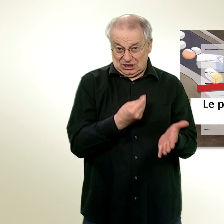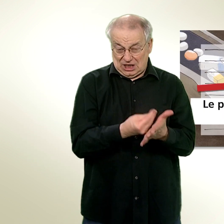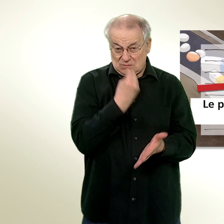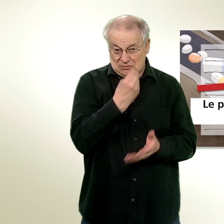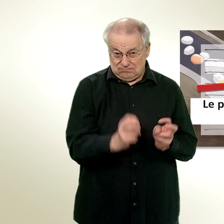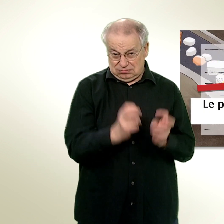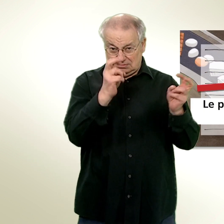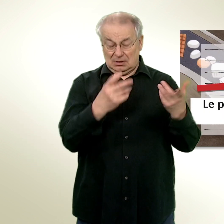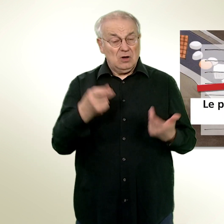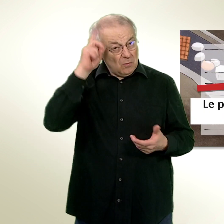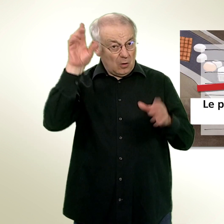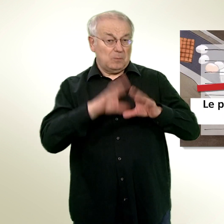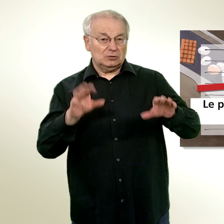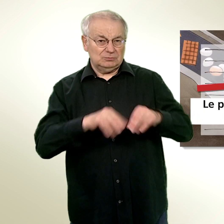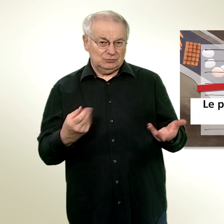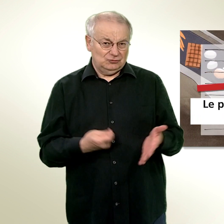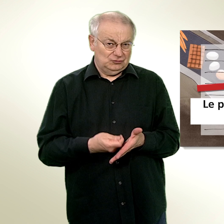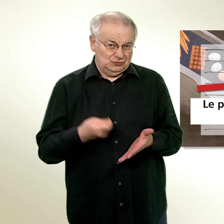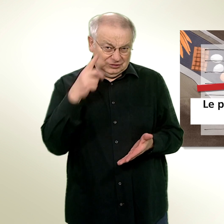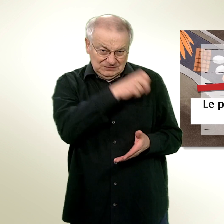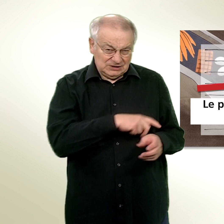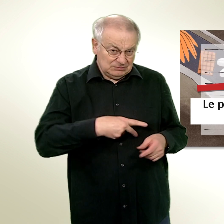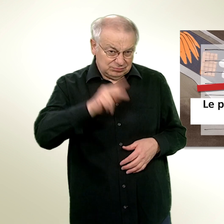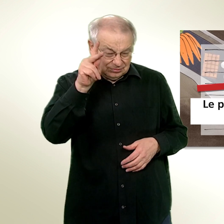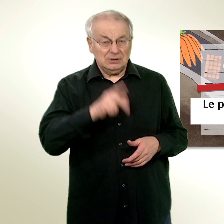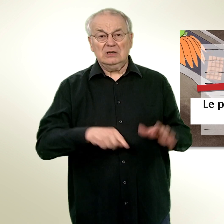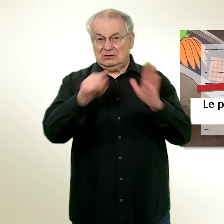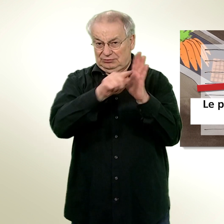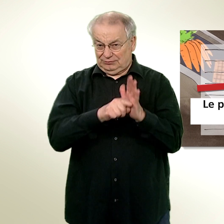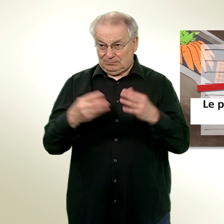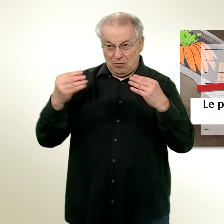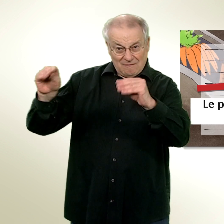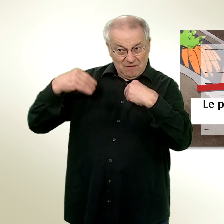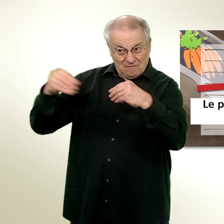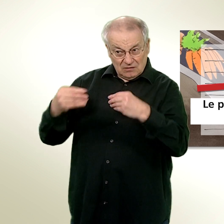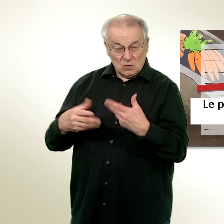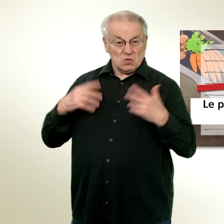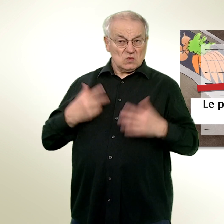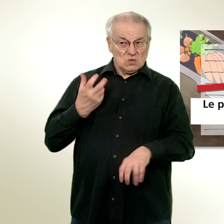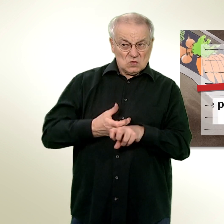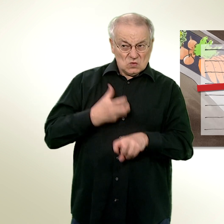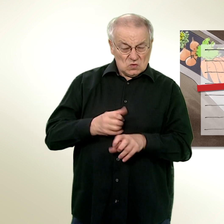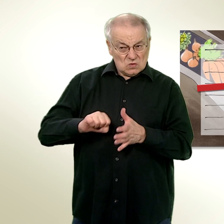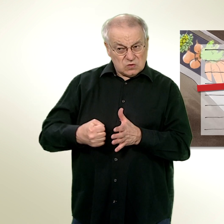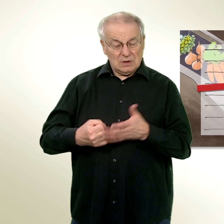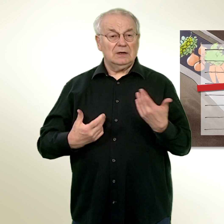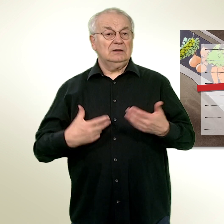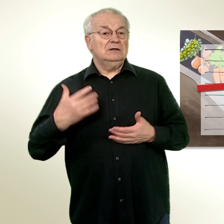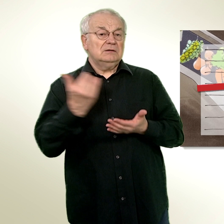augmenterait, car la production deviendrait plus difficile et les exigences à l'importation seraient très strictes. Les ménages à faible revenu